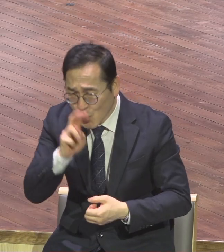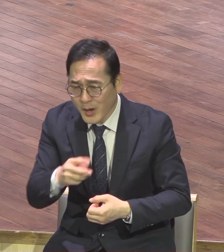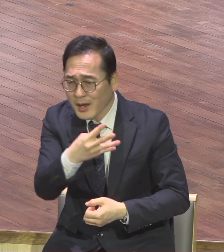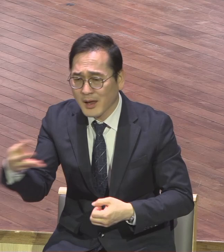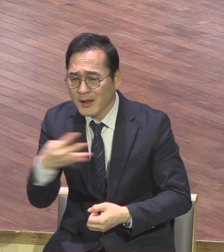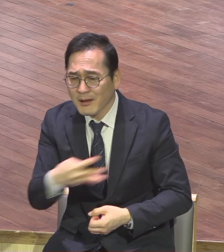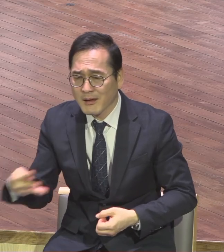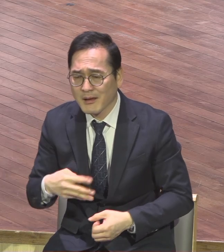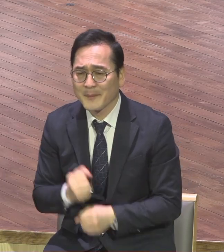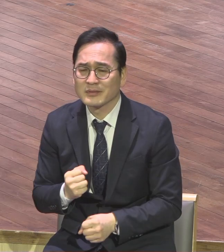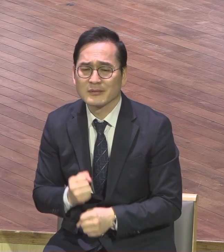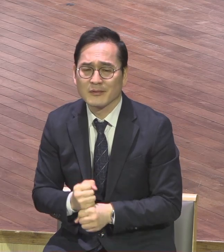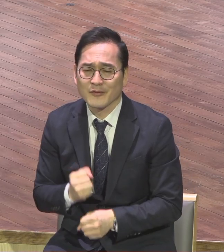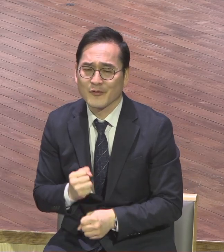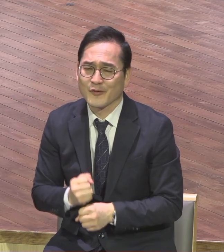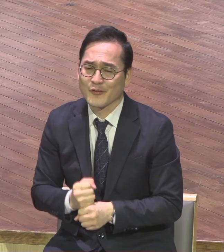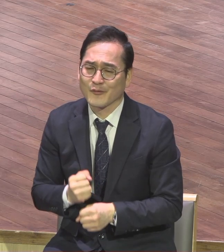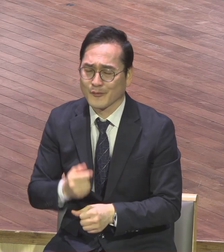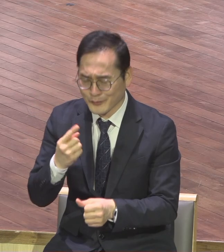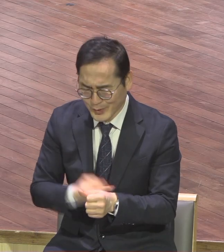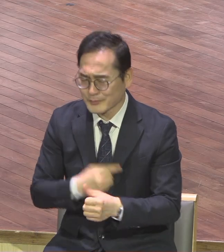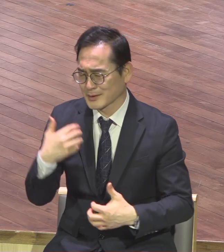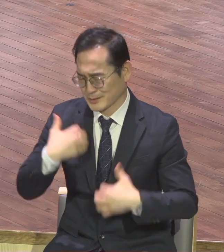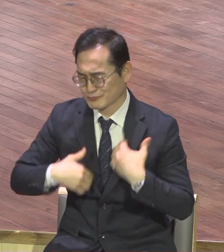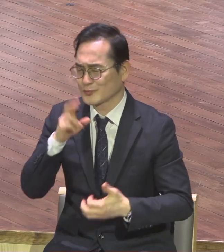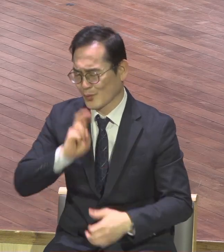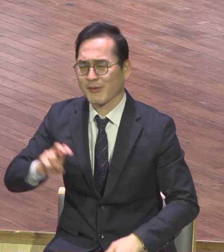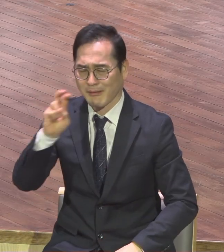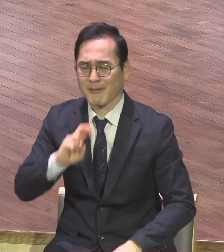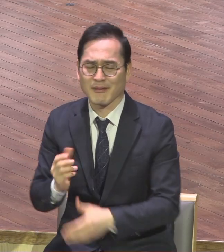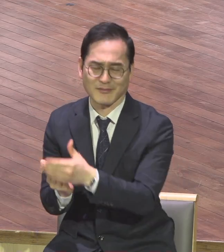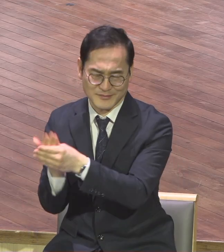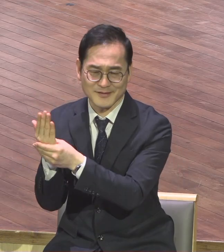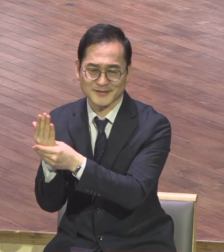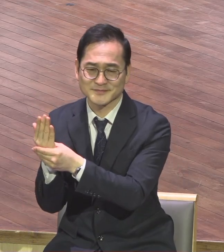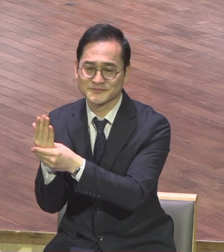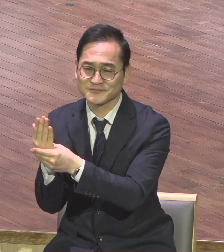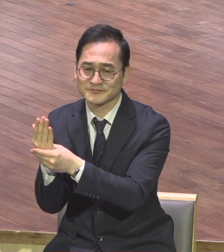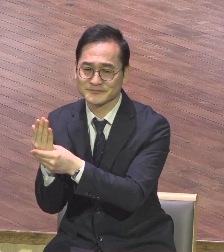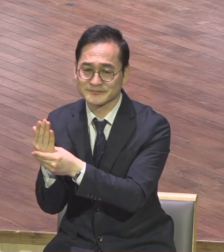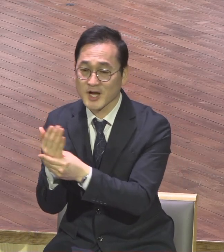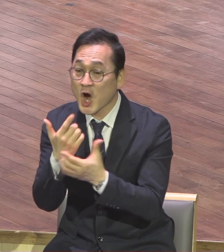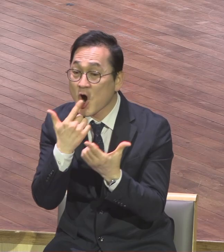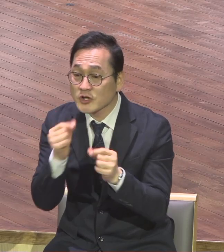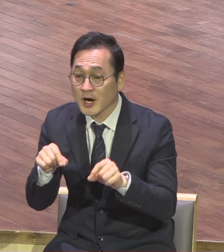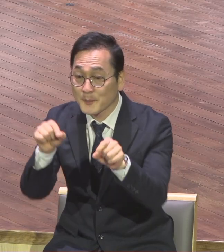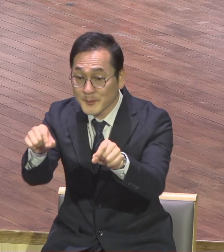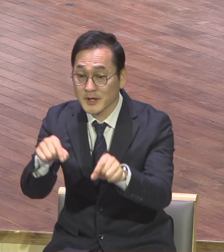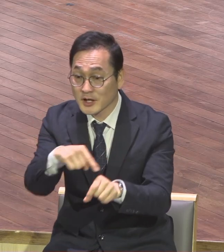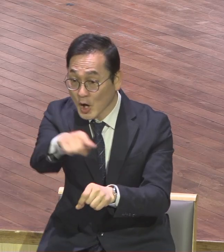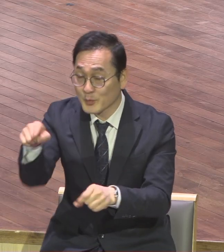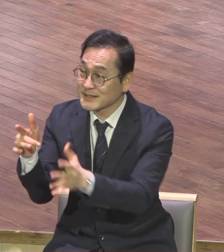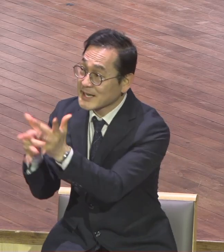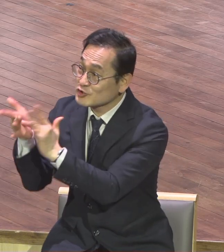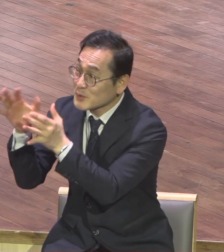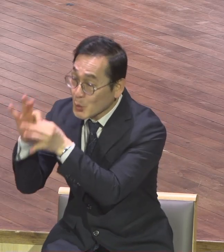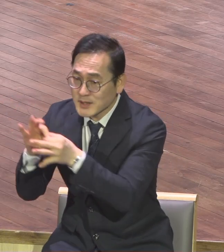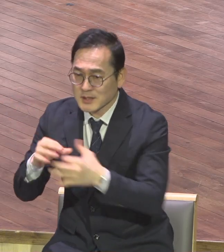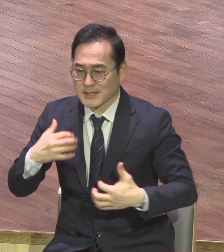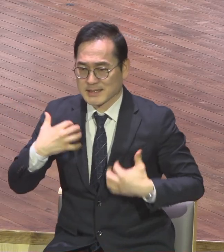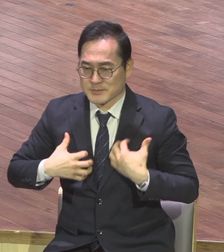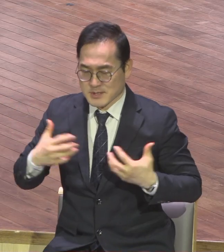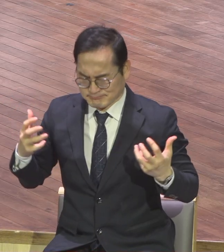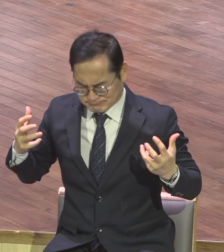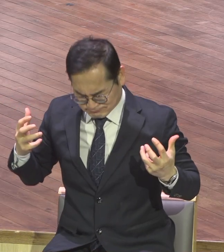성도 여러분, 여러분 속에 예수 그리스도로 인해서 폭발하는 기쁨이 있기 바랍니다. 폭발하는